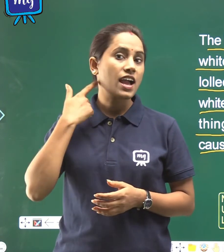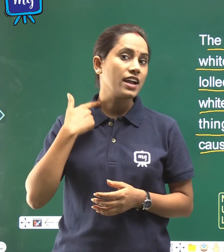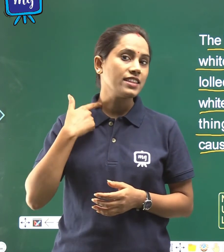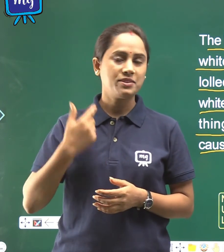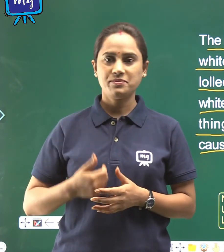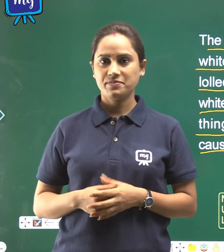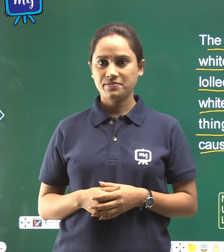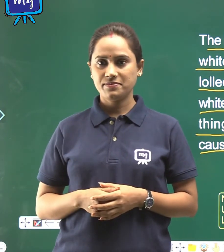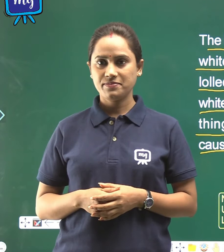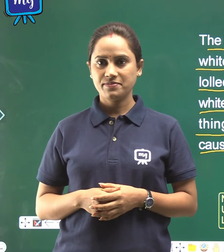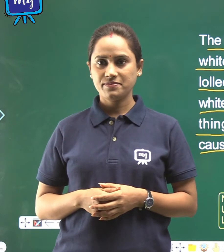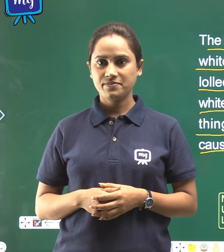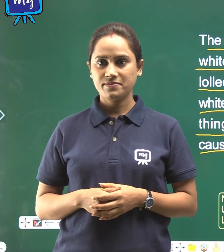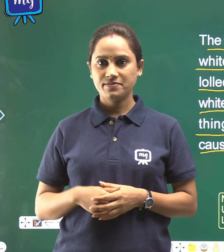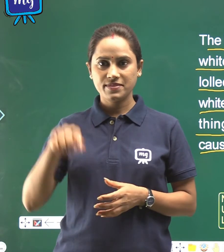गर्दन,